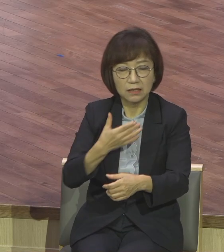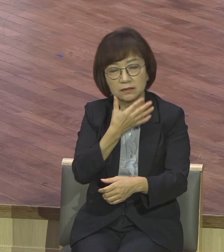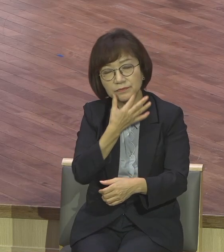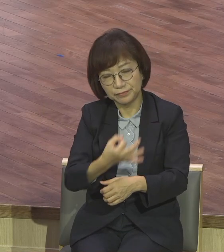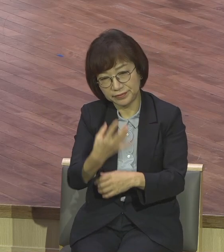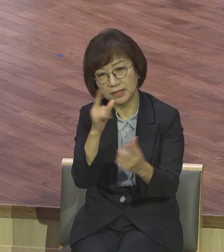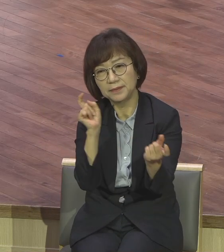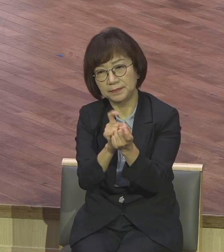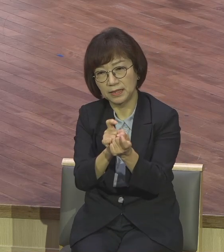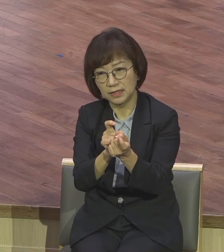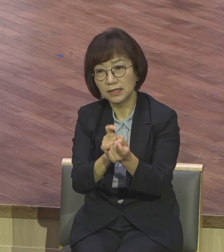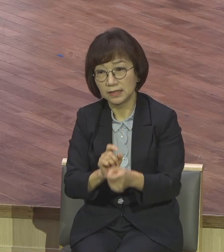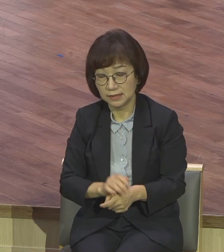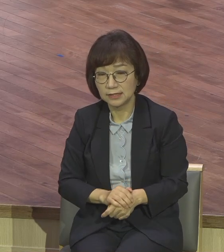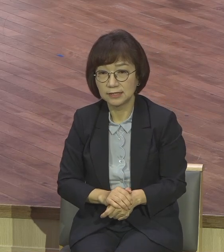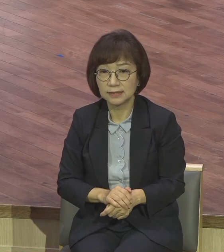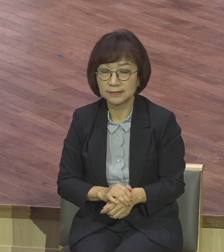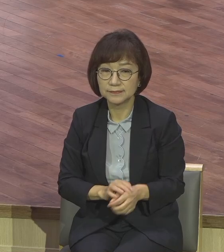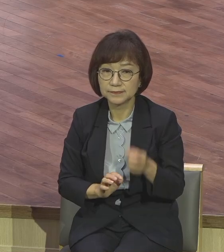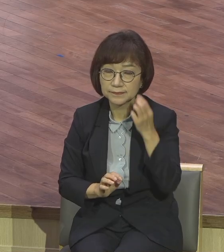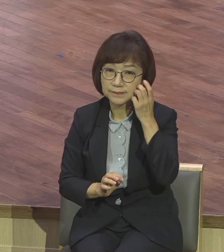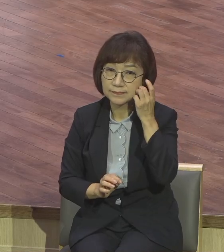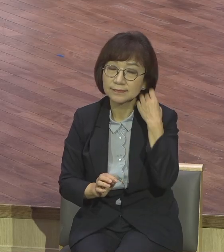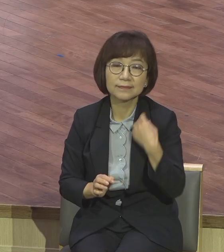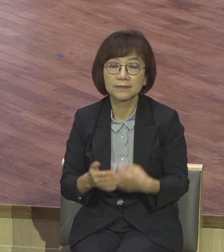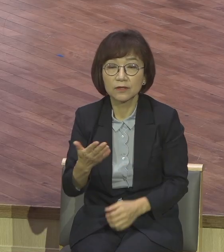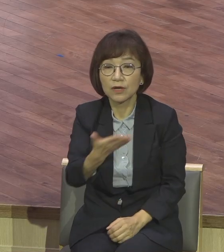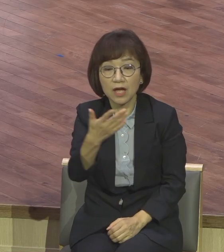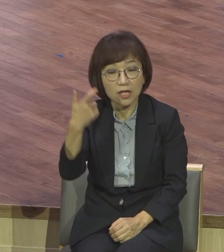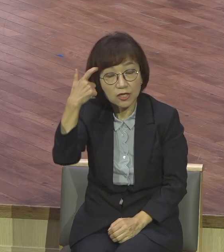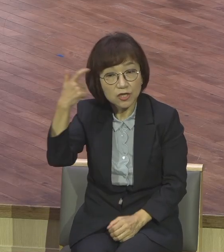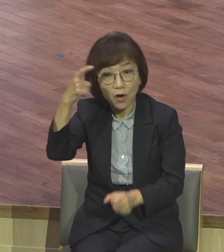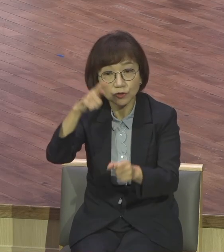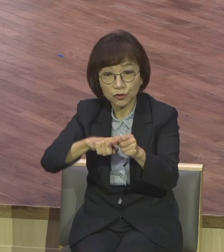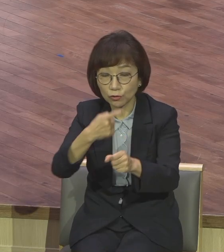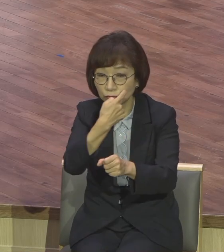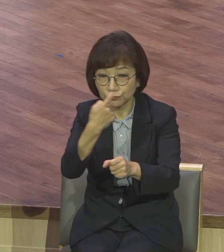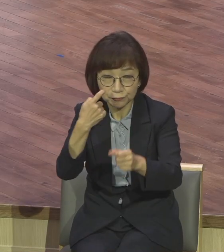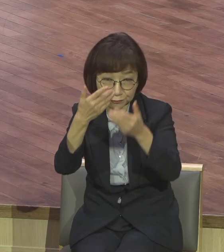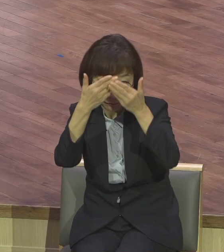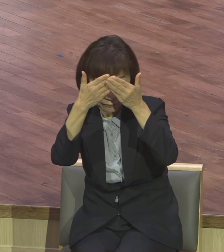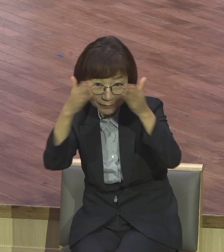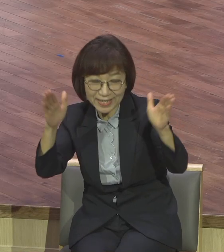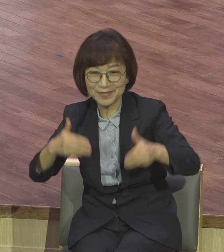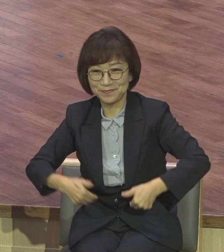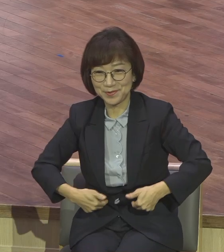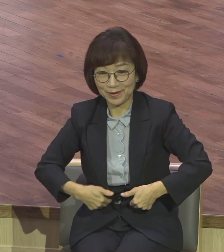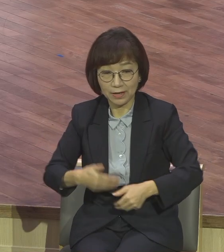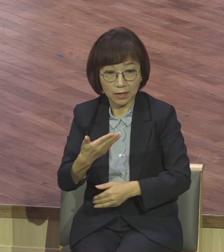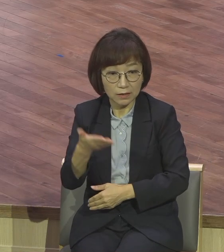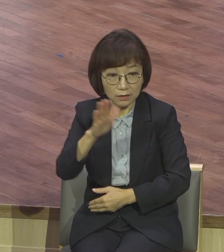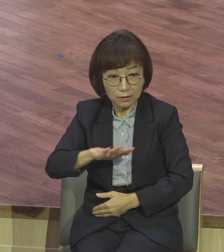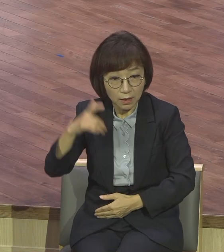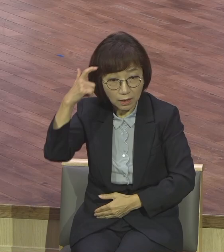있어요. 우리가 영적인 눈을 열지 않으면 무조건 다